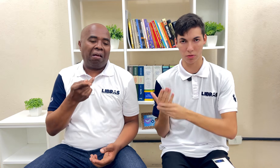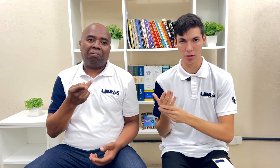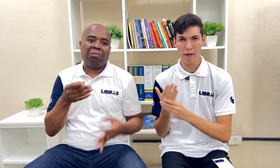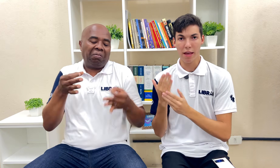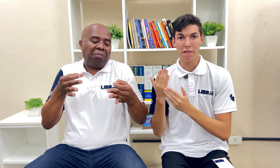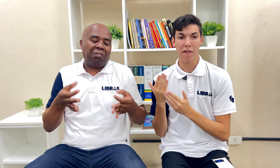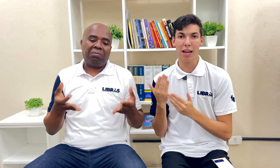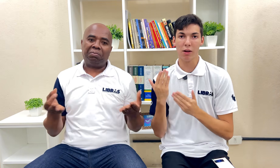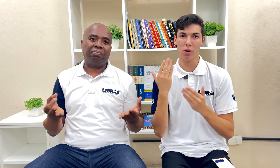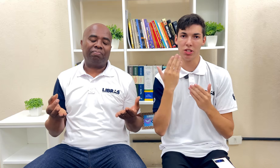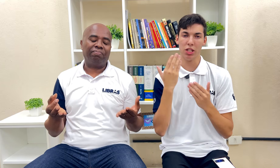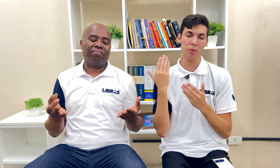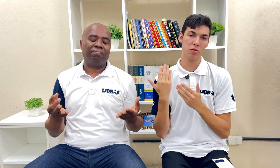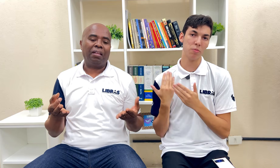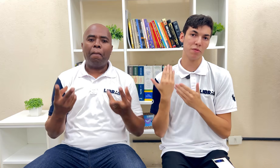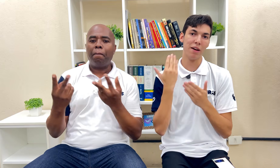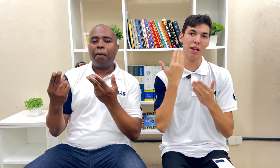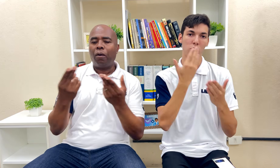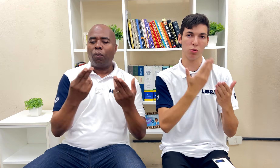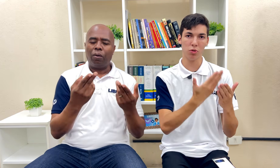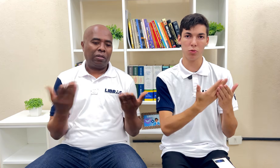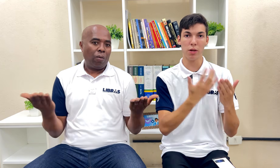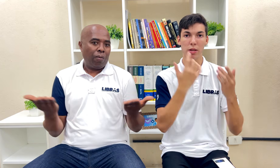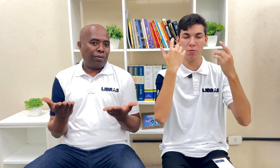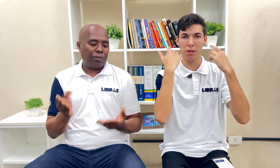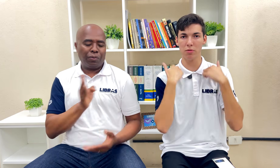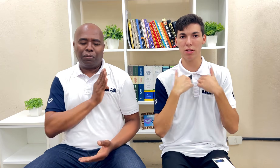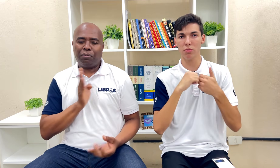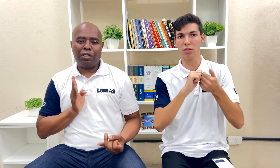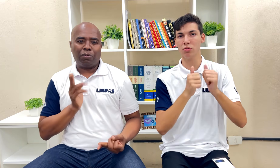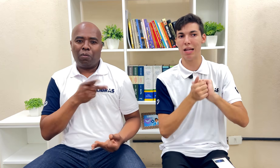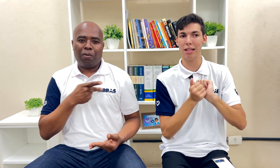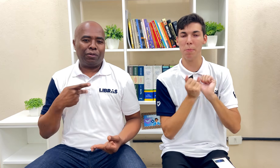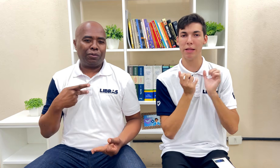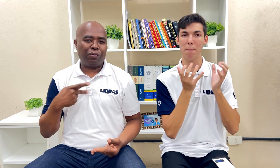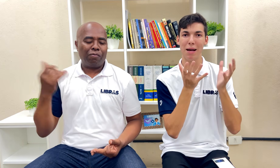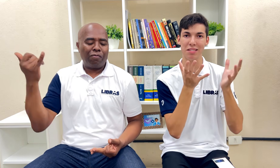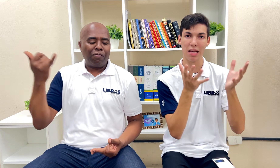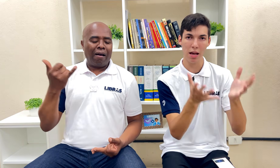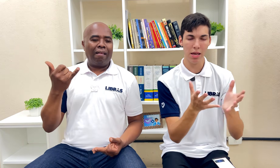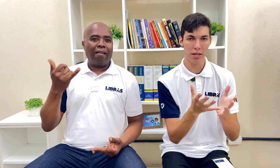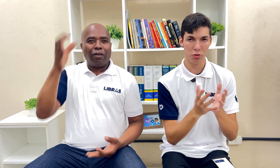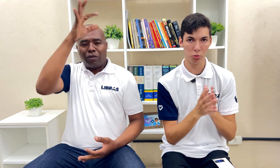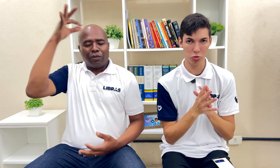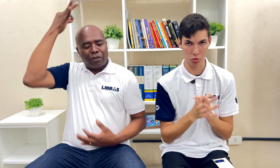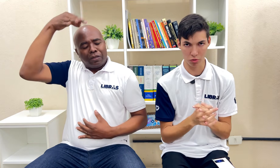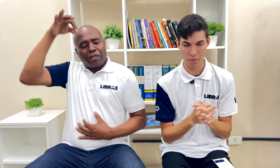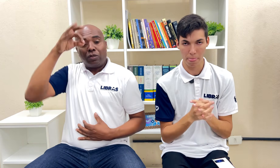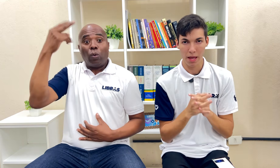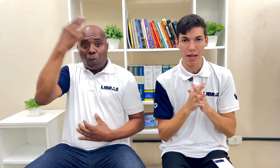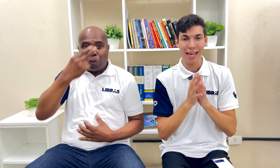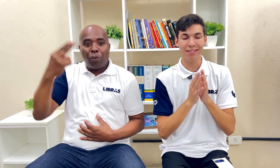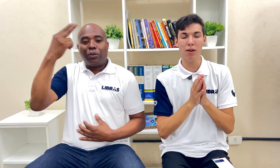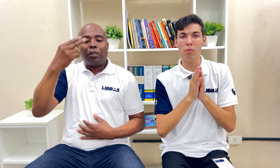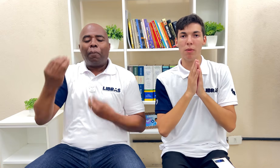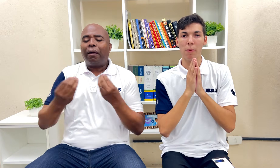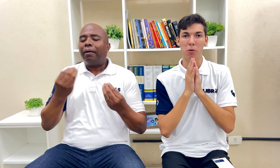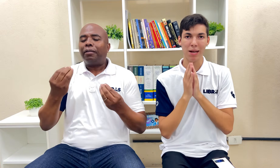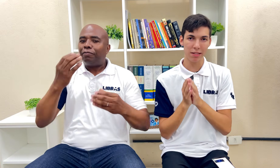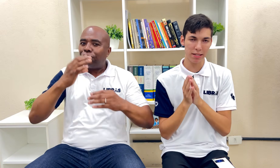pastor, fala com a gente, o pastor e o bispo fala conosco e o Espírito Santo nos ajuda a adaptar e passar isso para os surdos. Então, por mais que